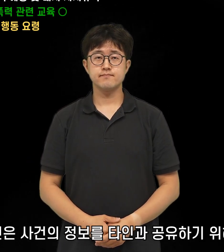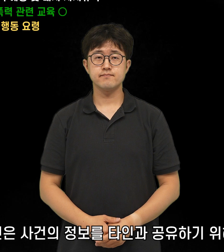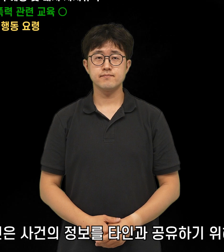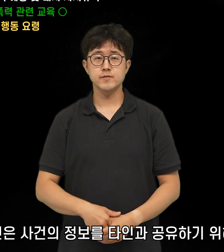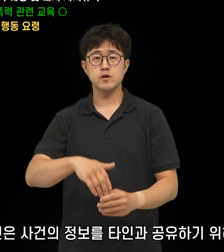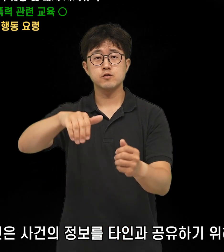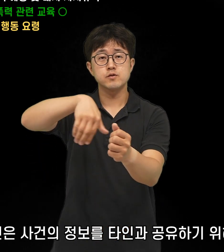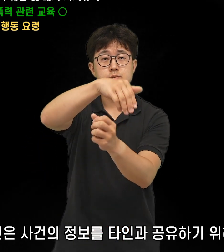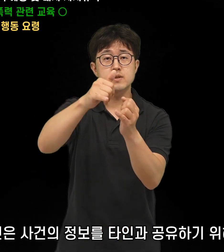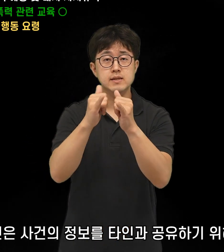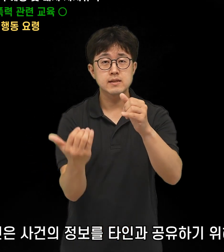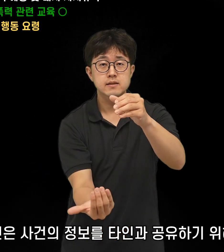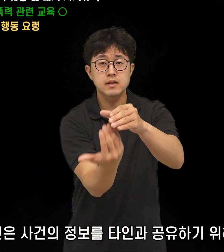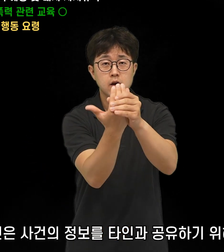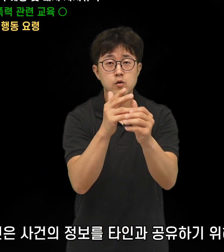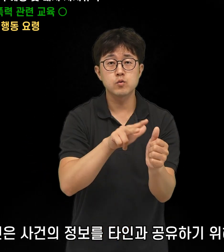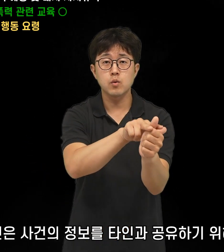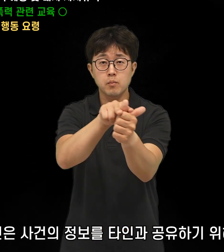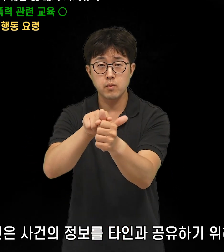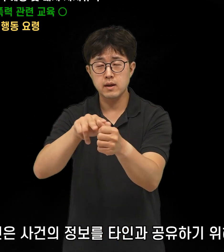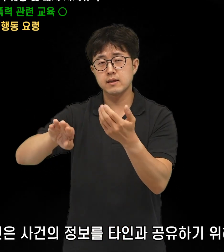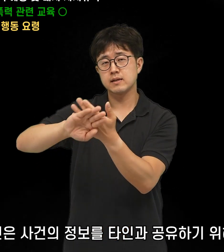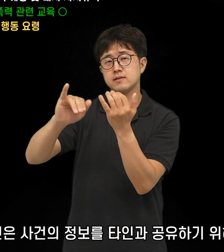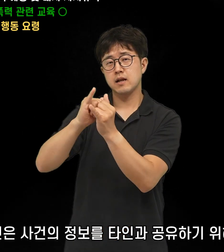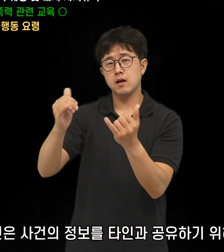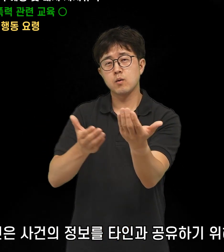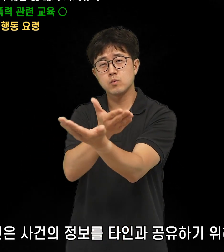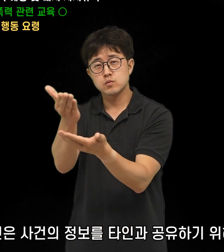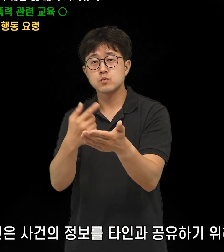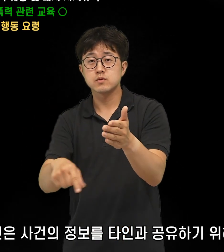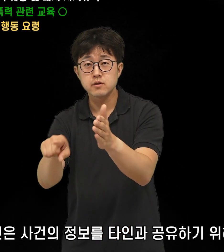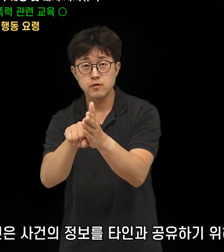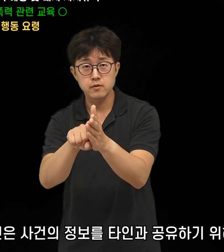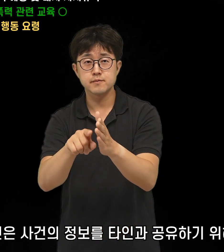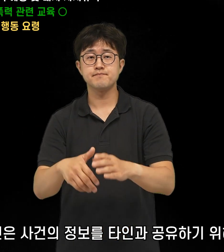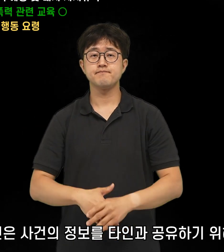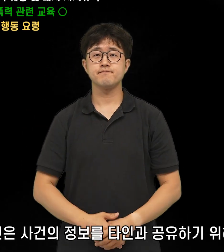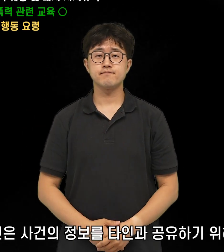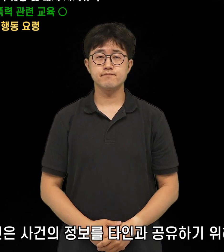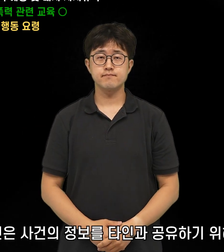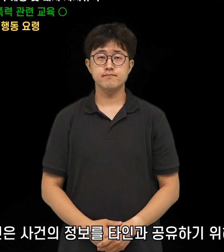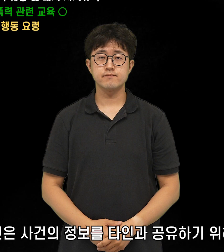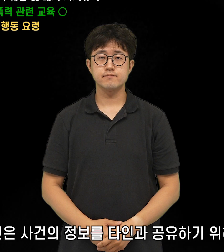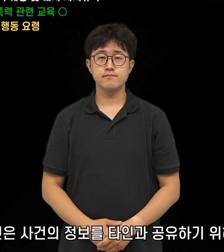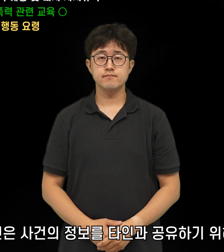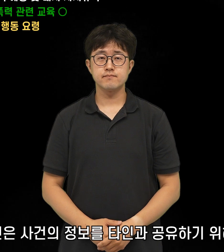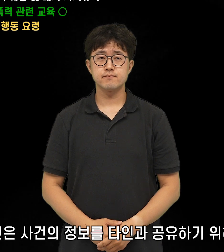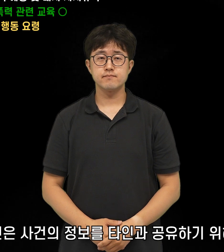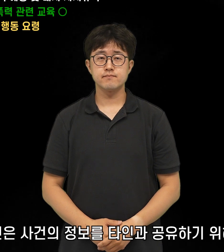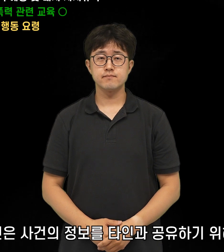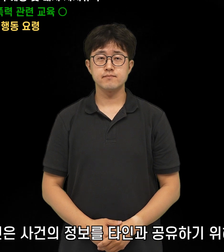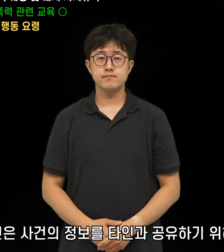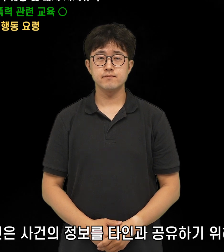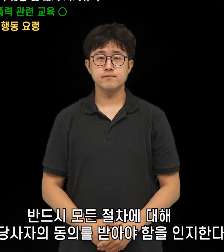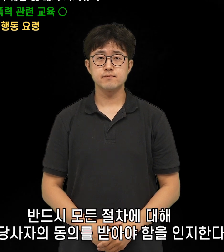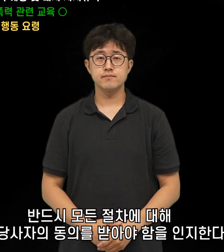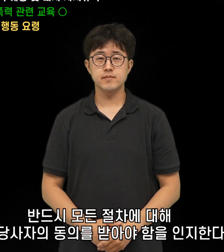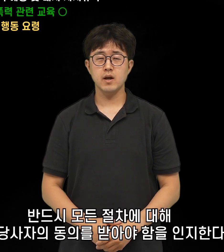12. 주변인은 사건의 정보를 타인과 공유하기 위해서는 반드시